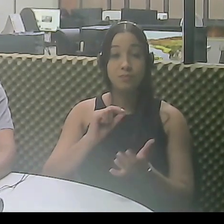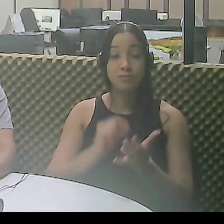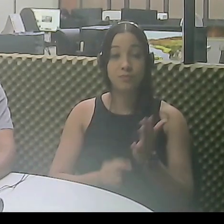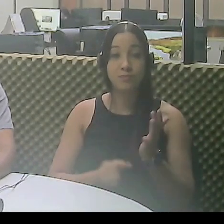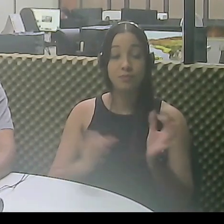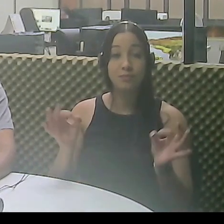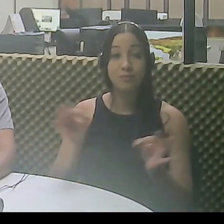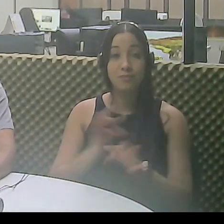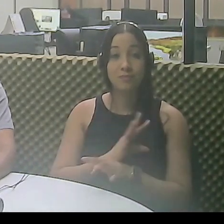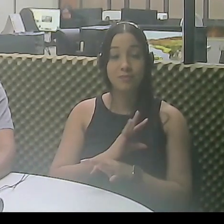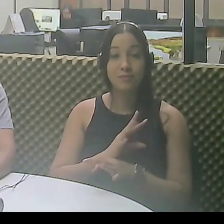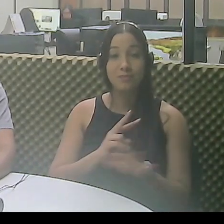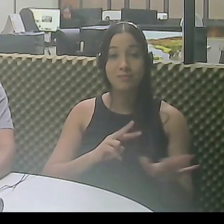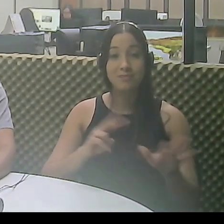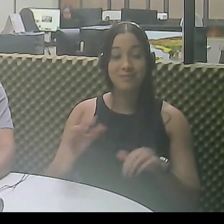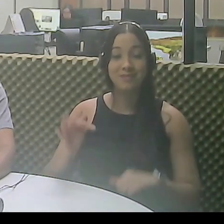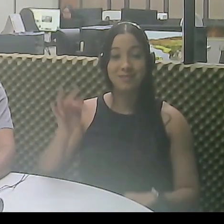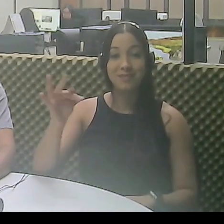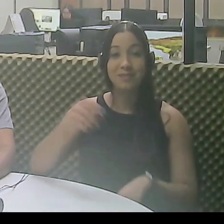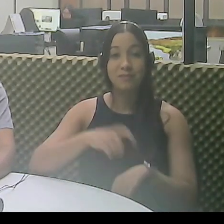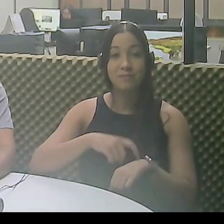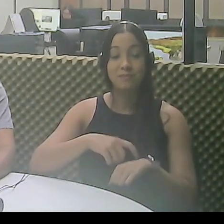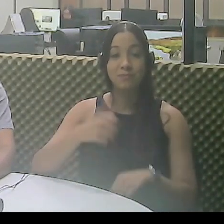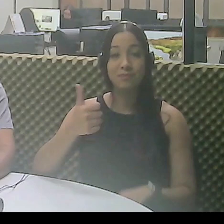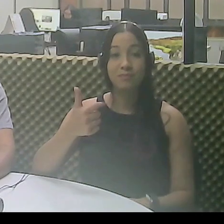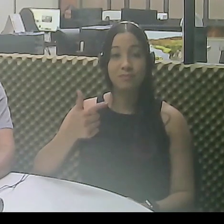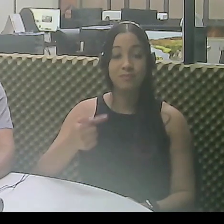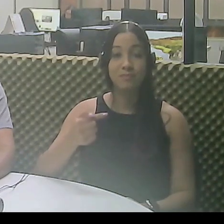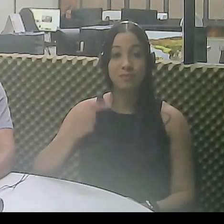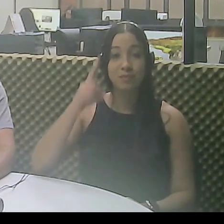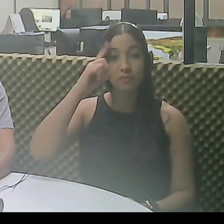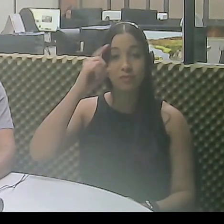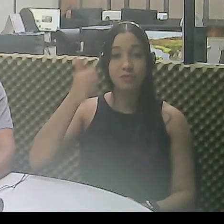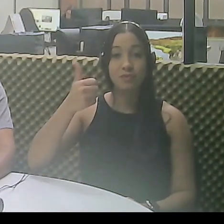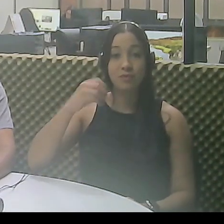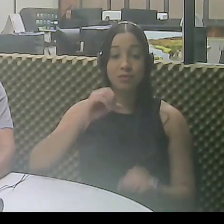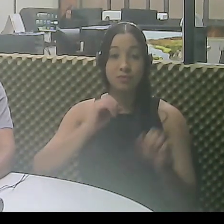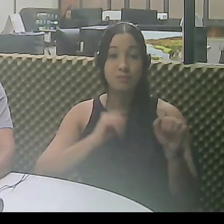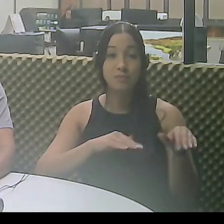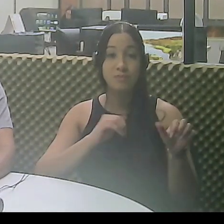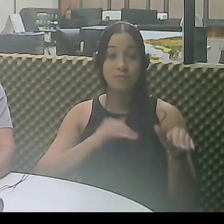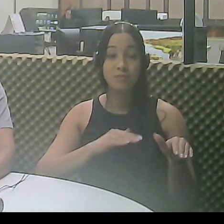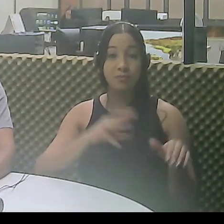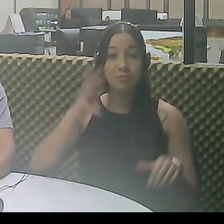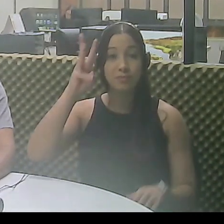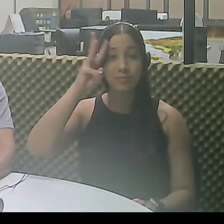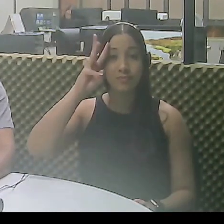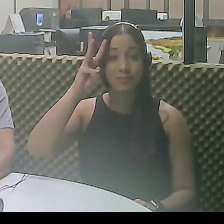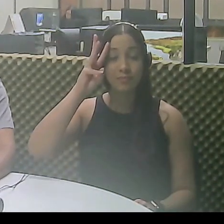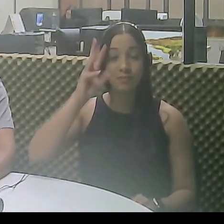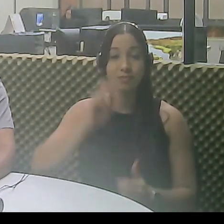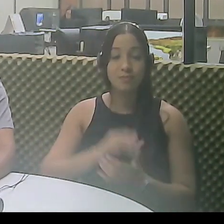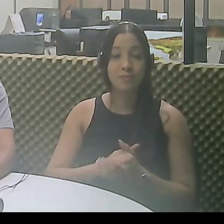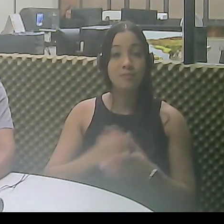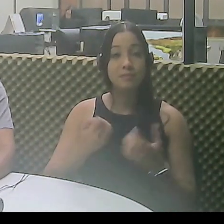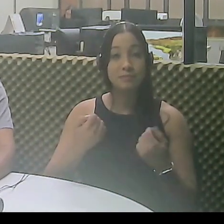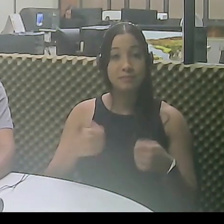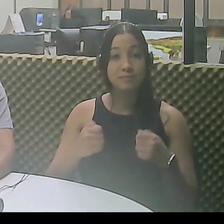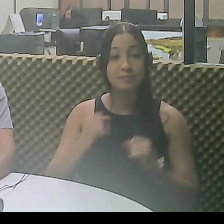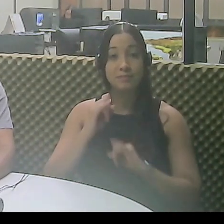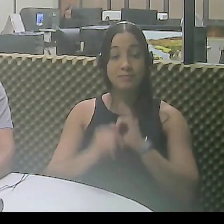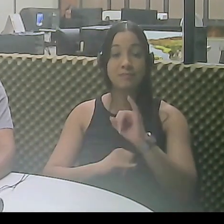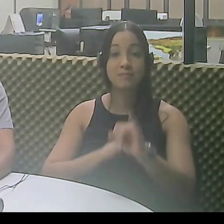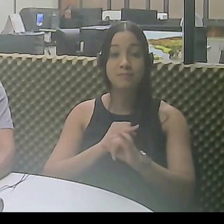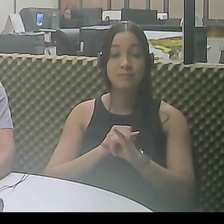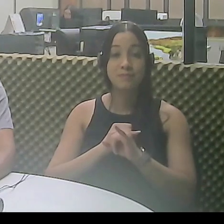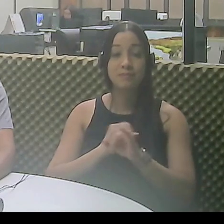inscrições terminam na próxima semana, às 17 horas do dia 19 de setembro, próxima terça-feira, e devem ser feitas pela